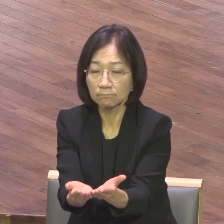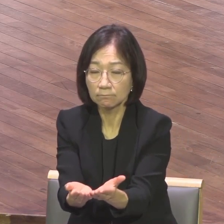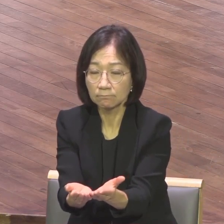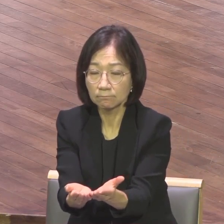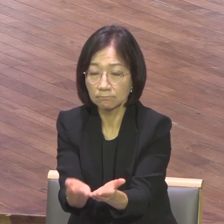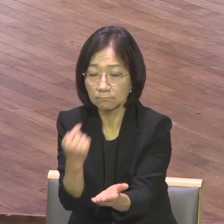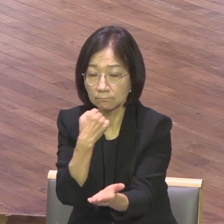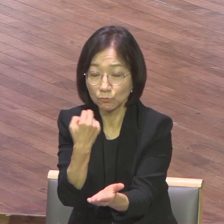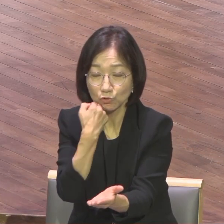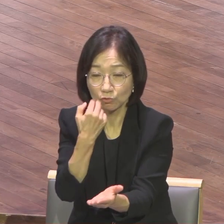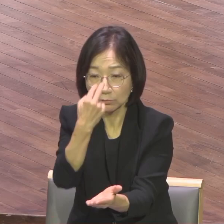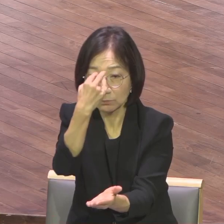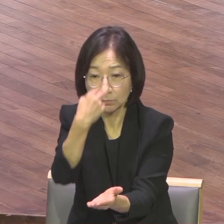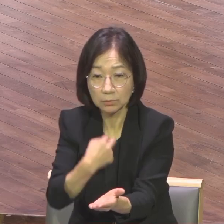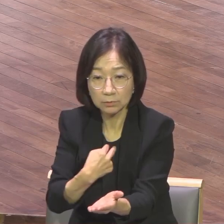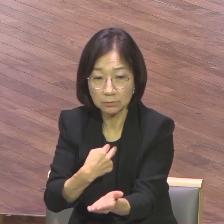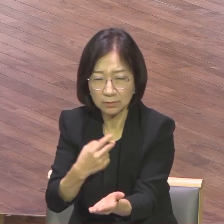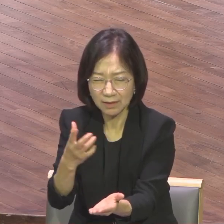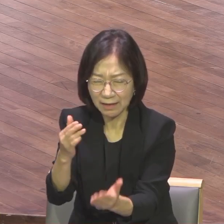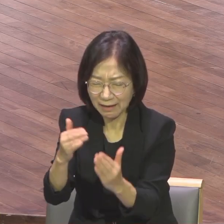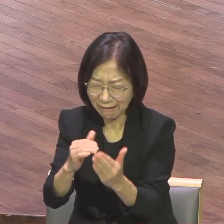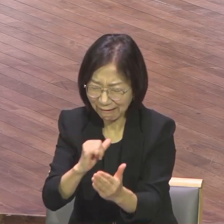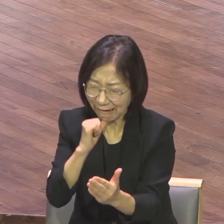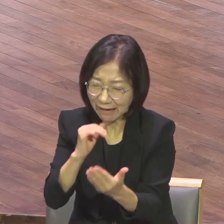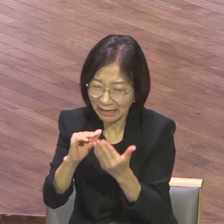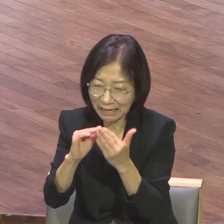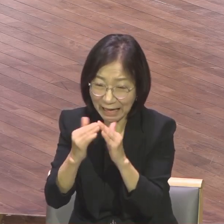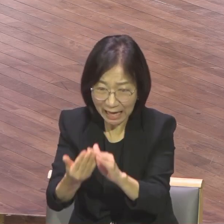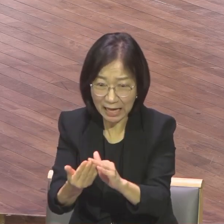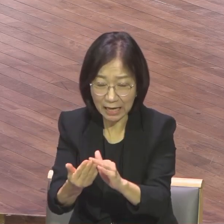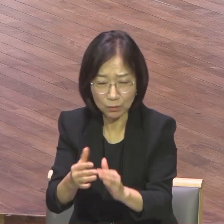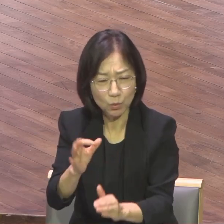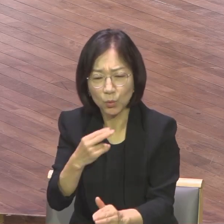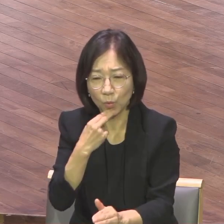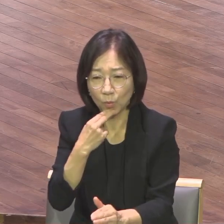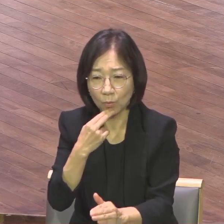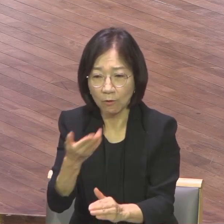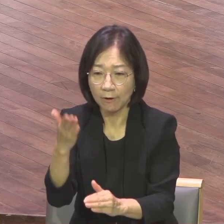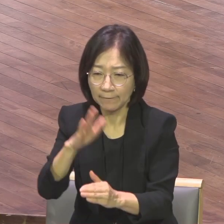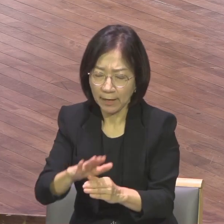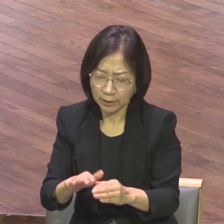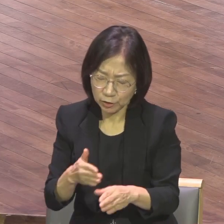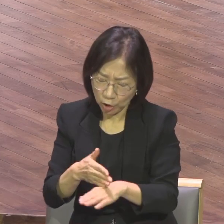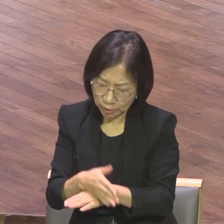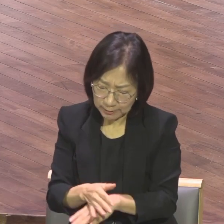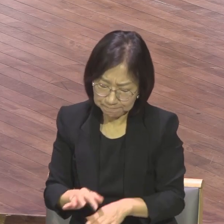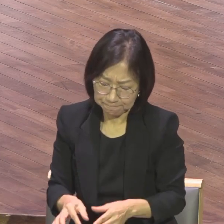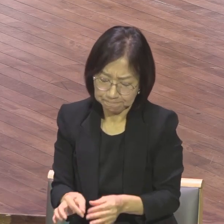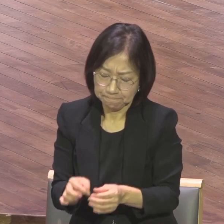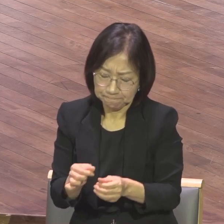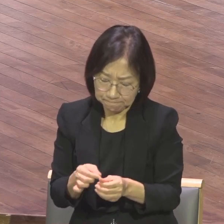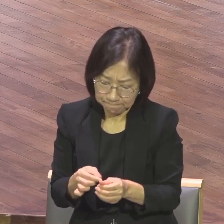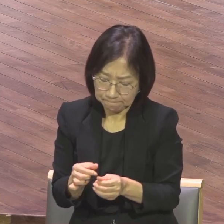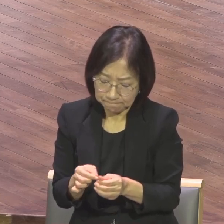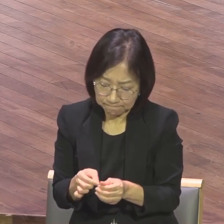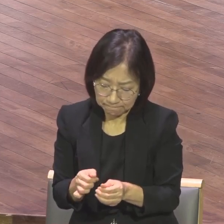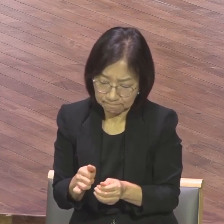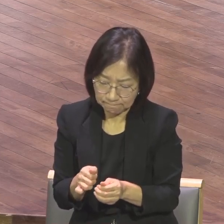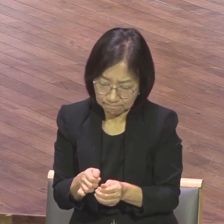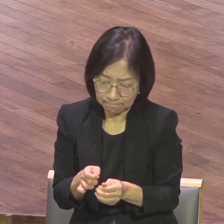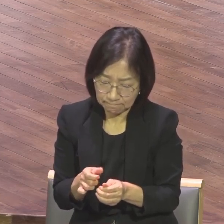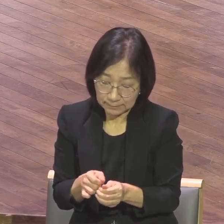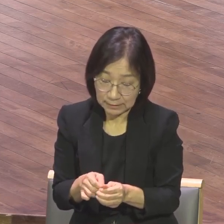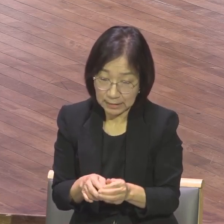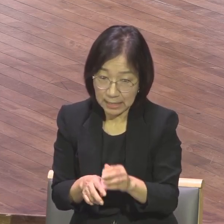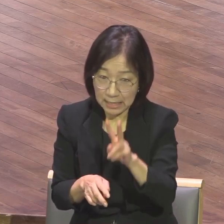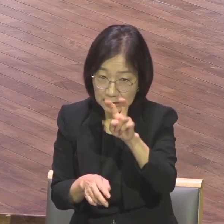1프랑도 드릴 헌금이 없는 사람이에요. 그런데 이 가난한 사람이 천천히 내놓는 거지 27프랑이라.